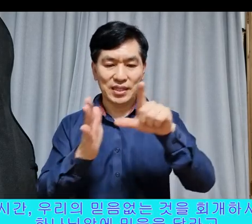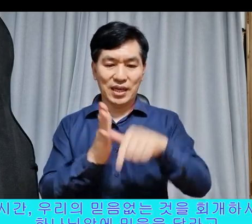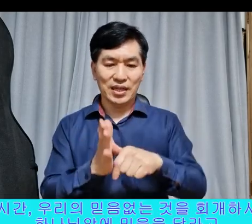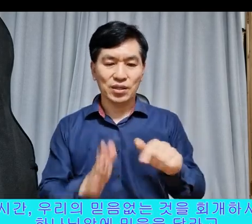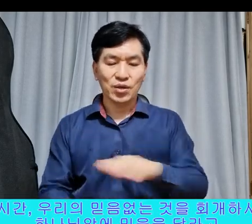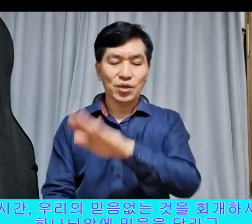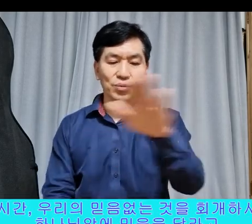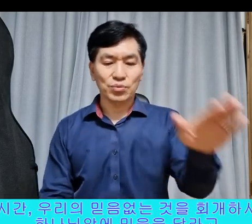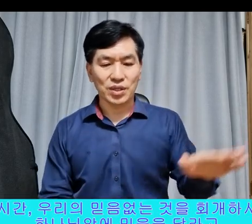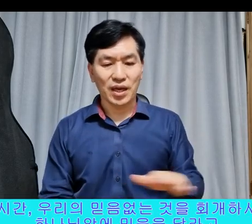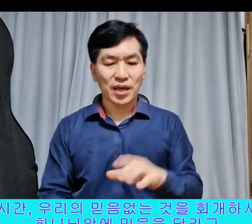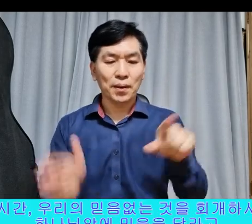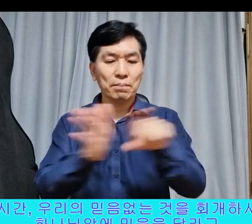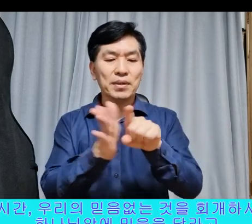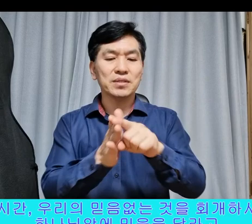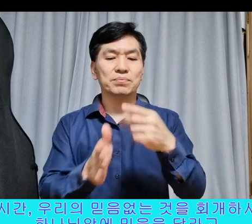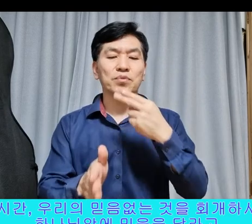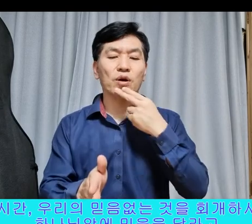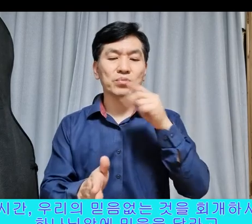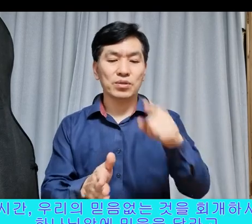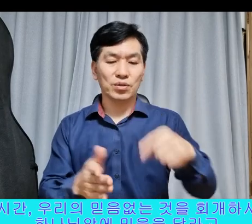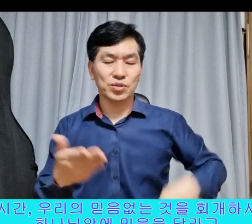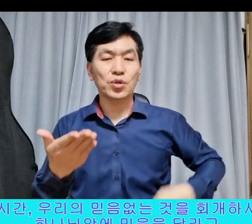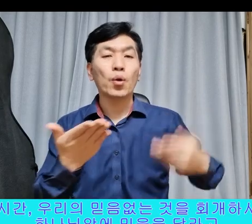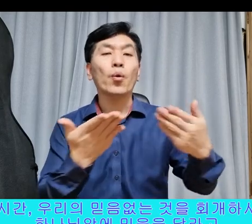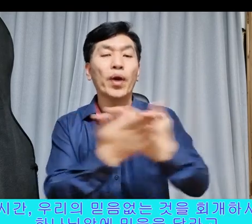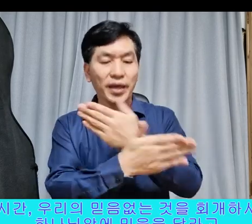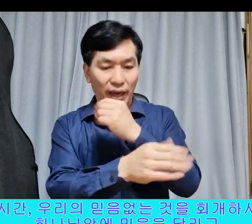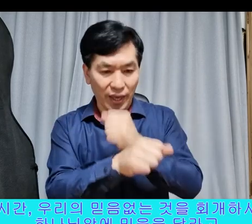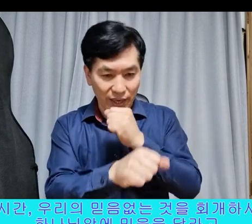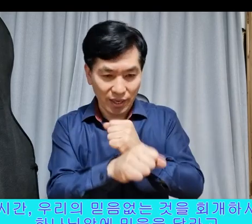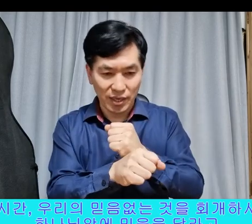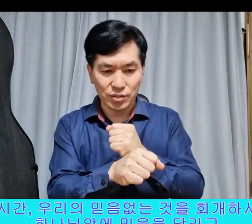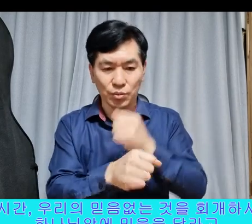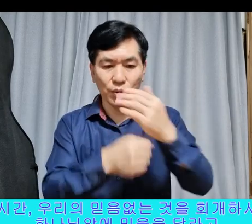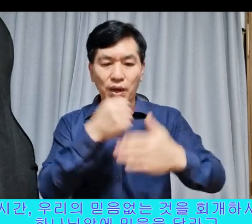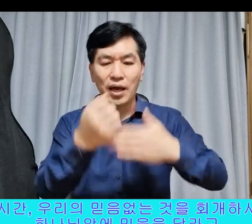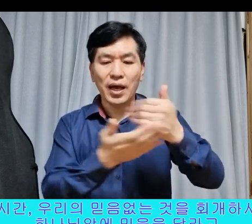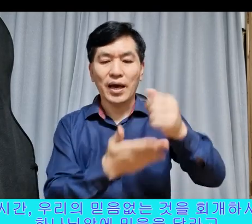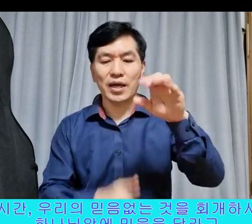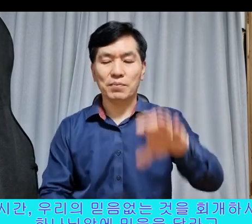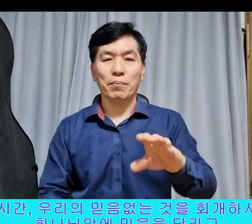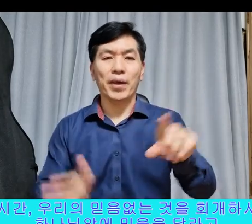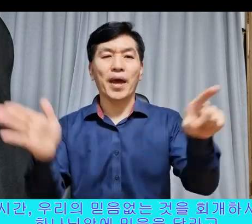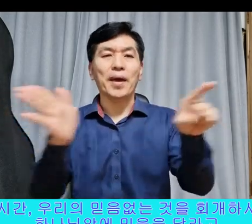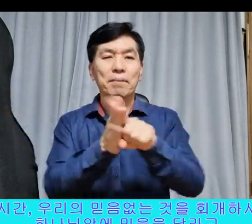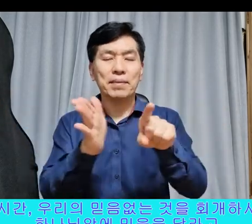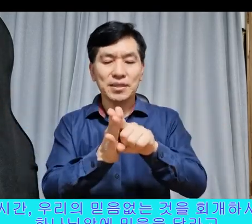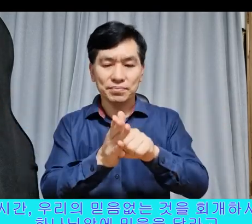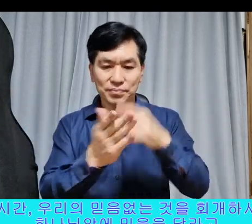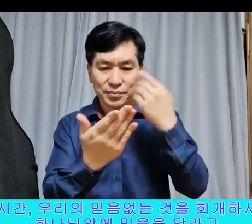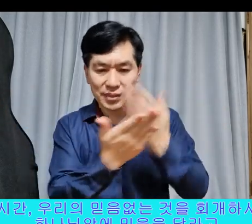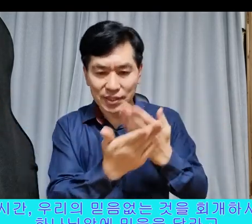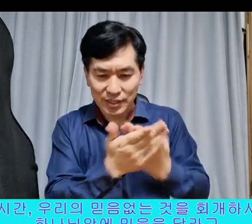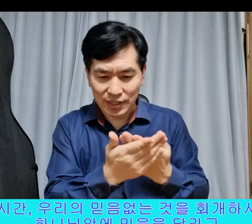시간 우리의 믿음 없는 것을 회개하시고 하나님 앞에 믿음